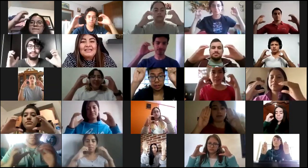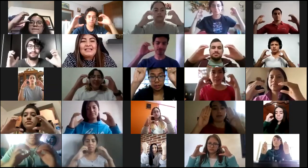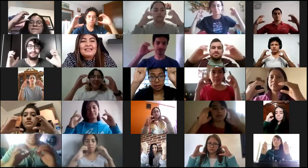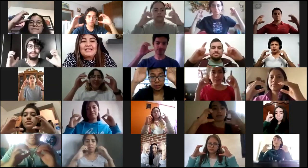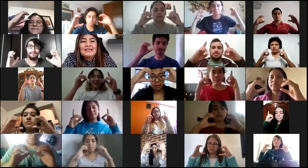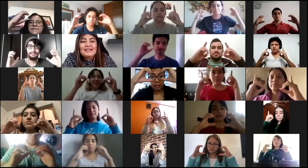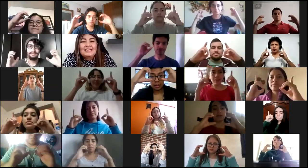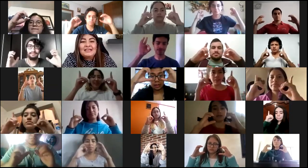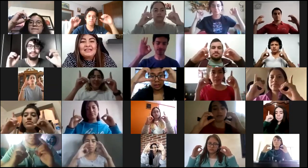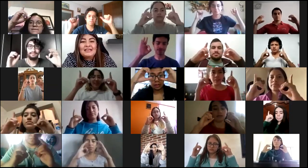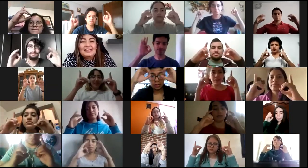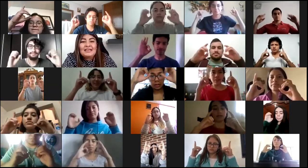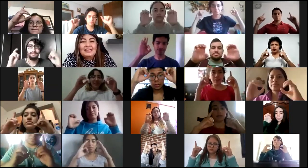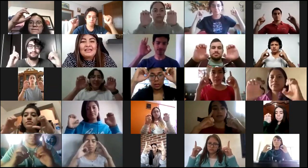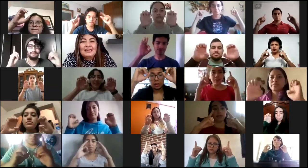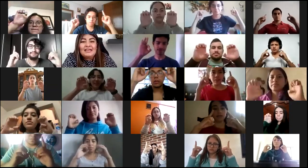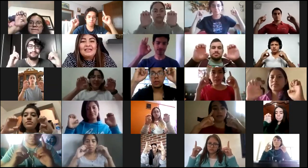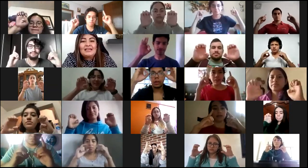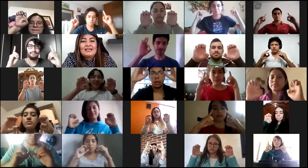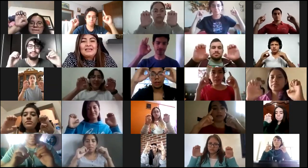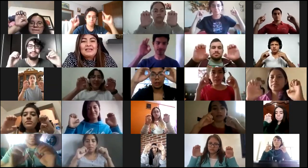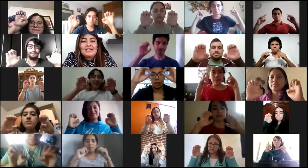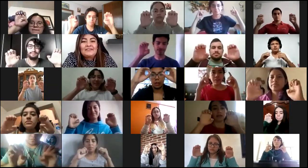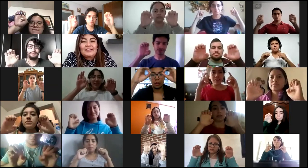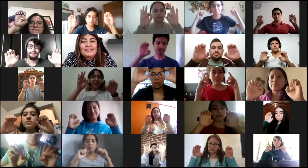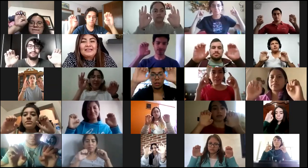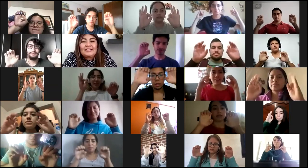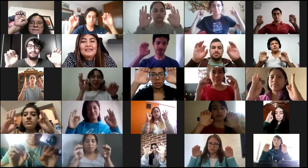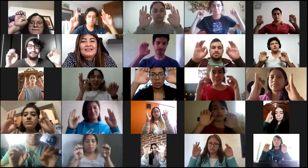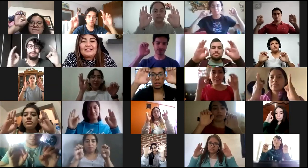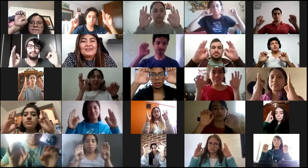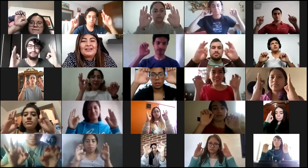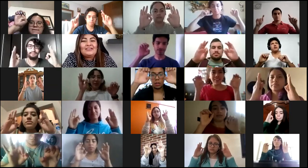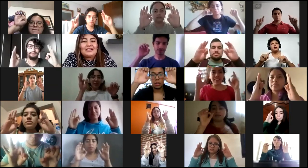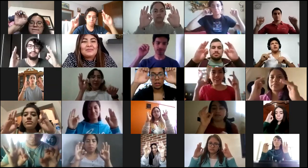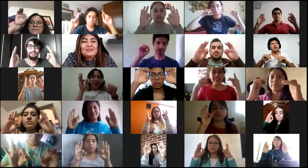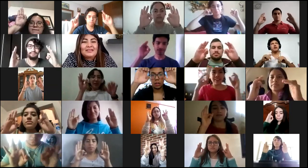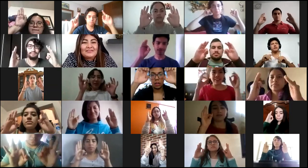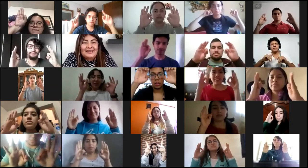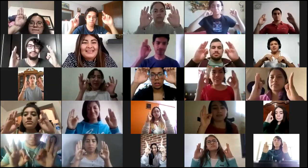D, E, F. Ok, no tan rápido. F,